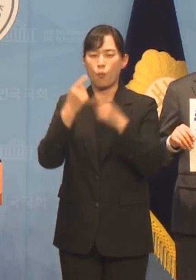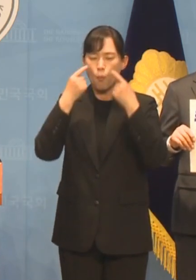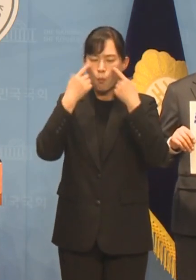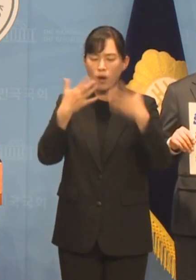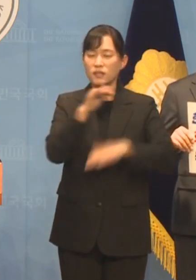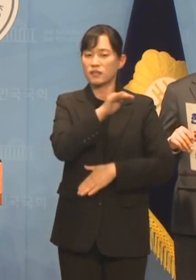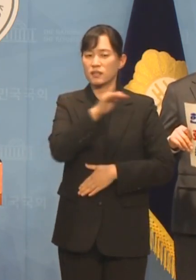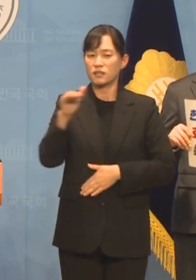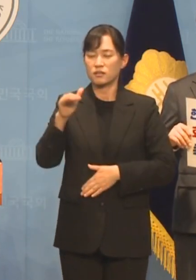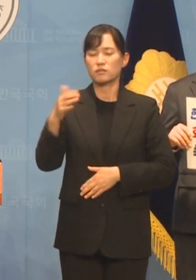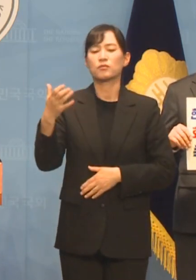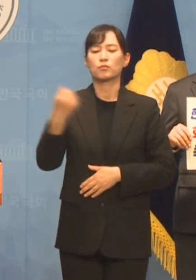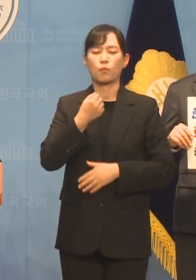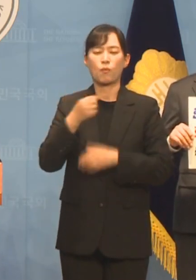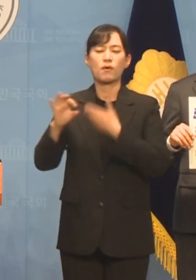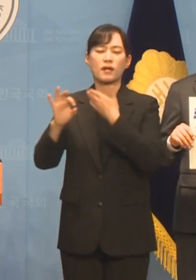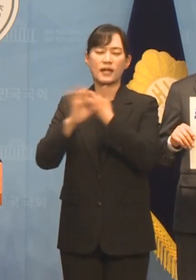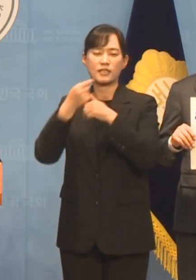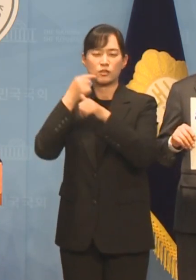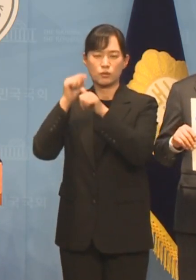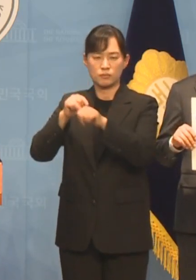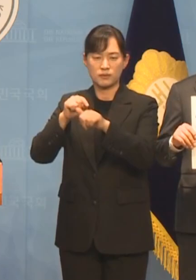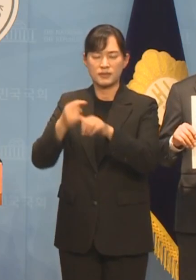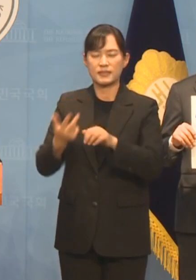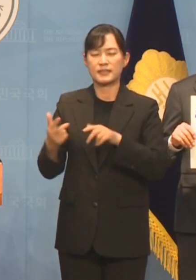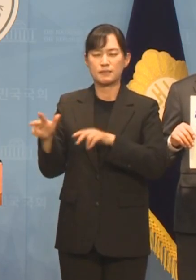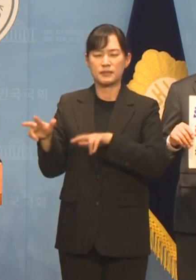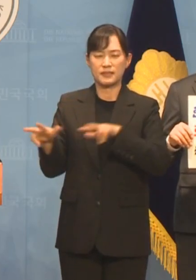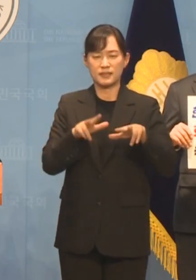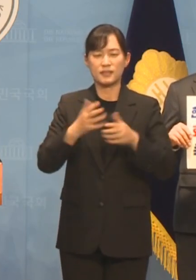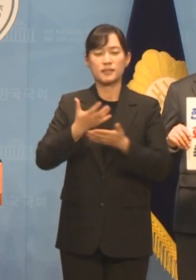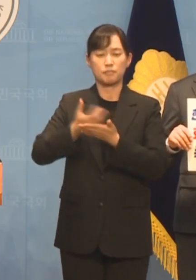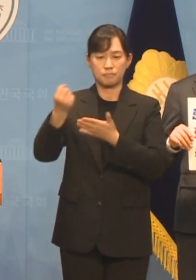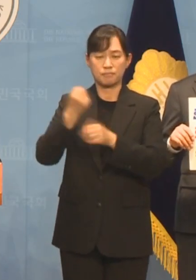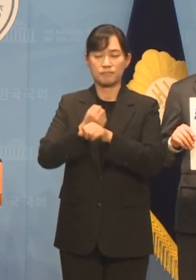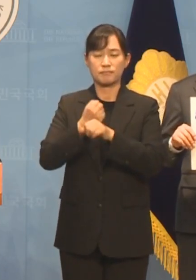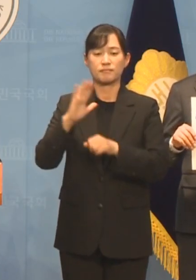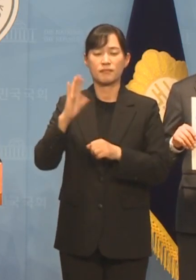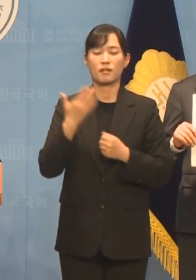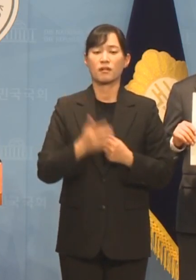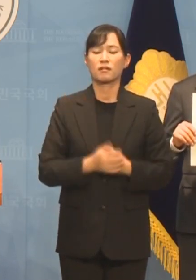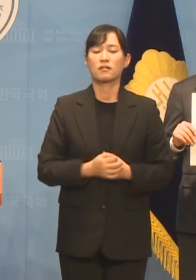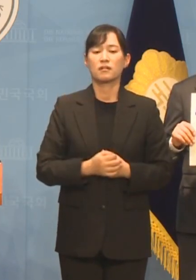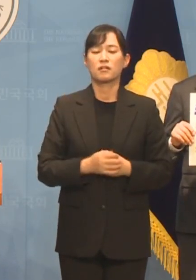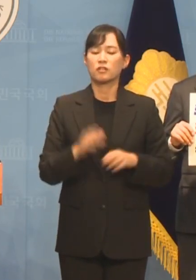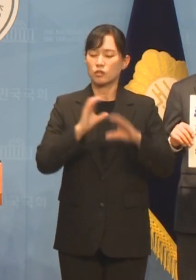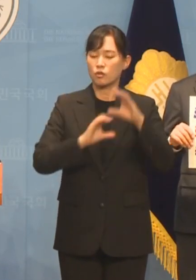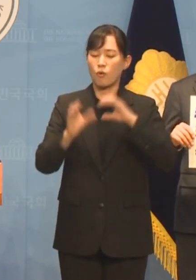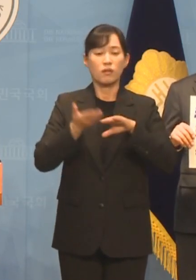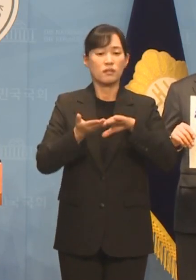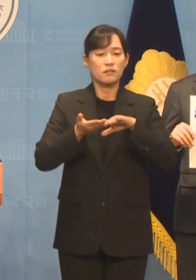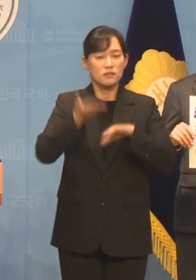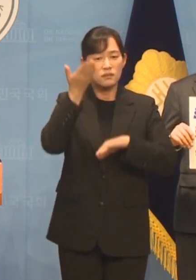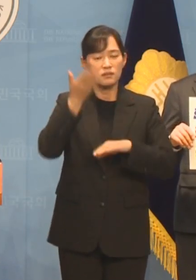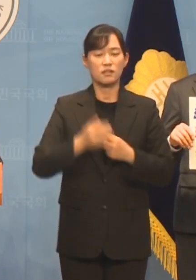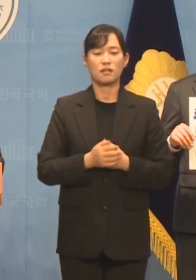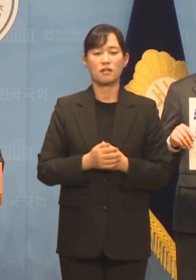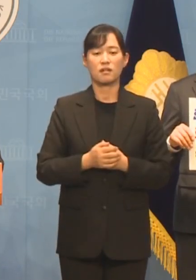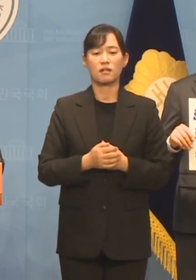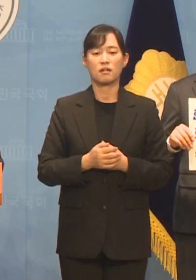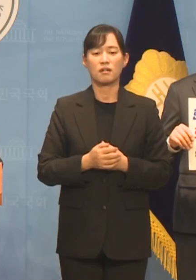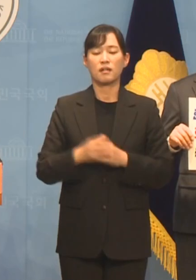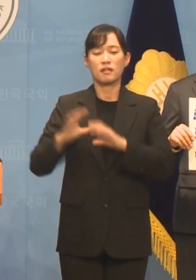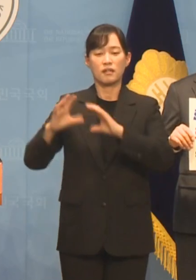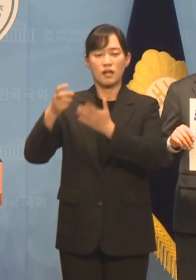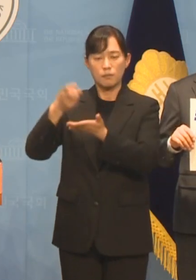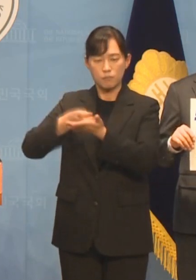기준으로서 가처분을 즉시 인용해야 될 것입니다. 그래야 더 이상 우리가 통상